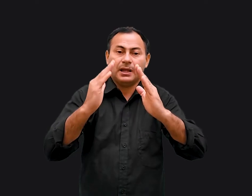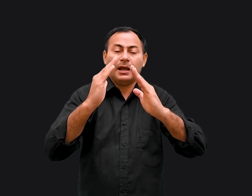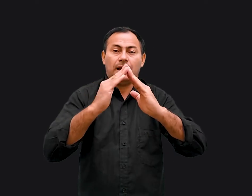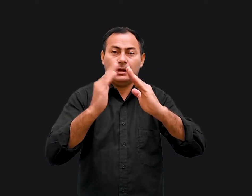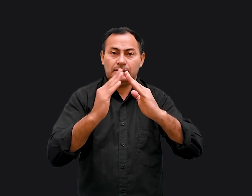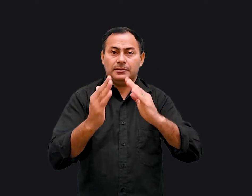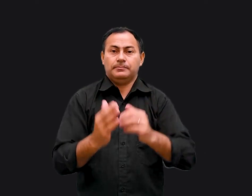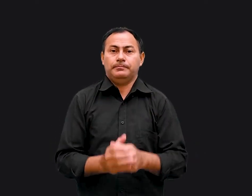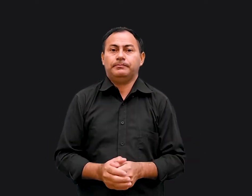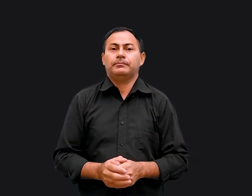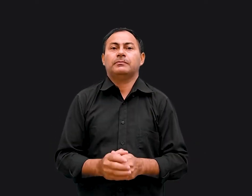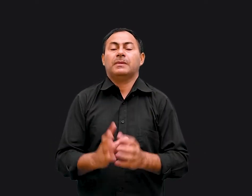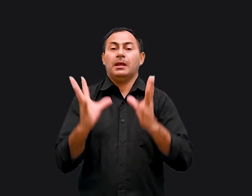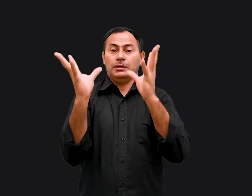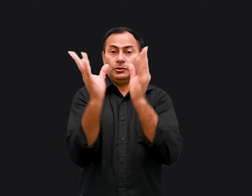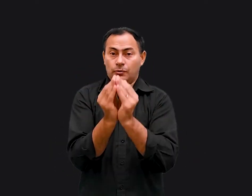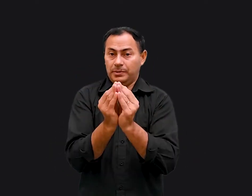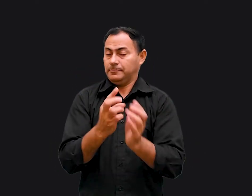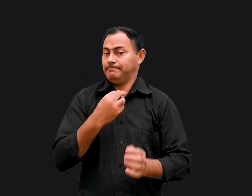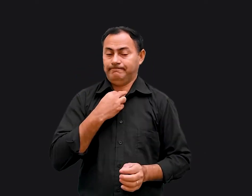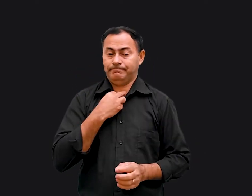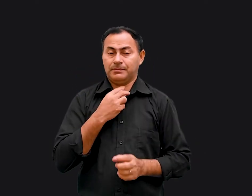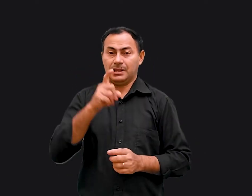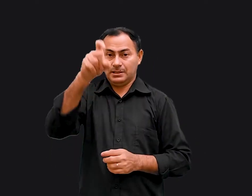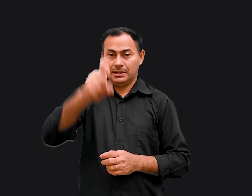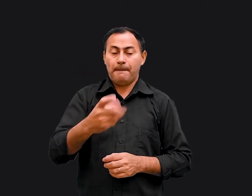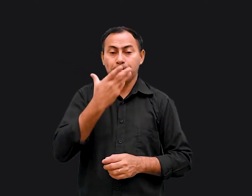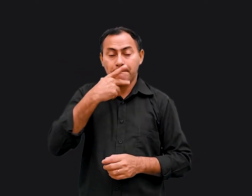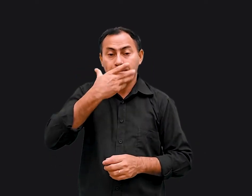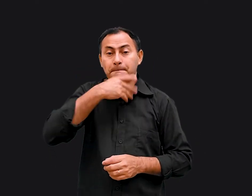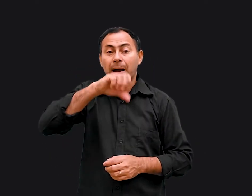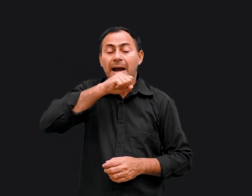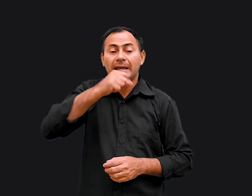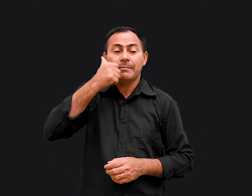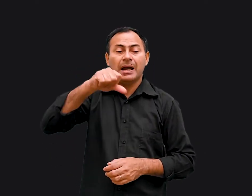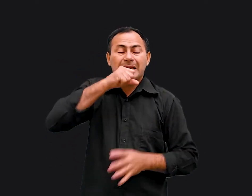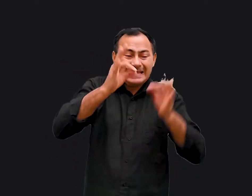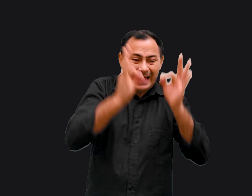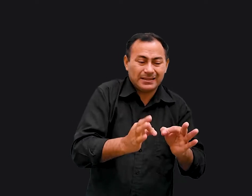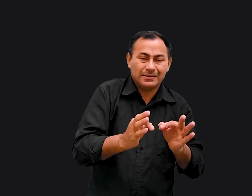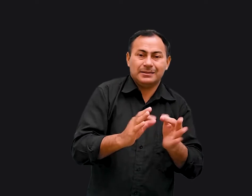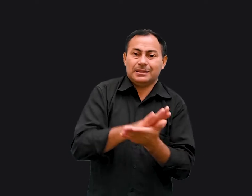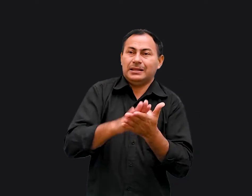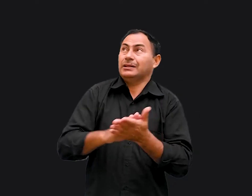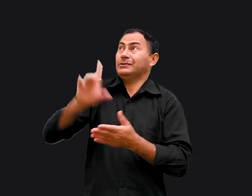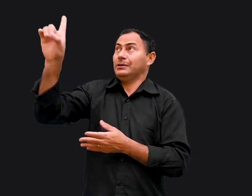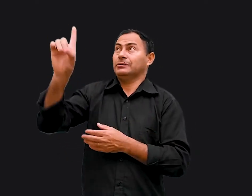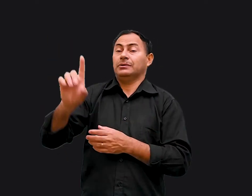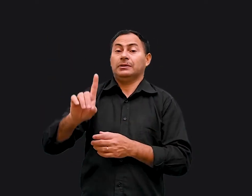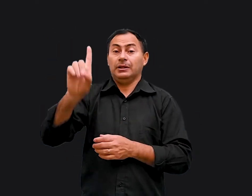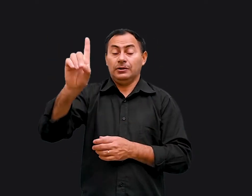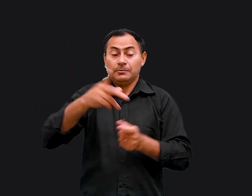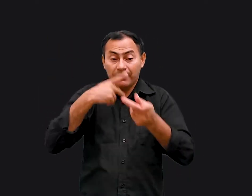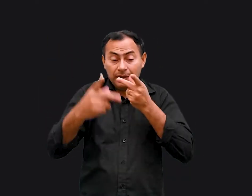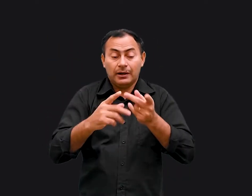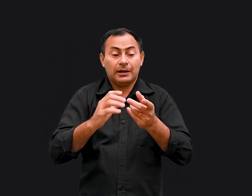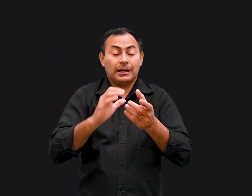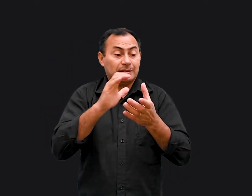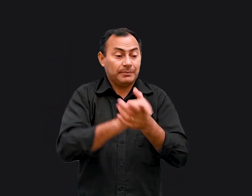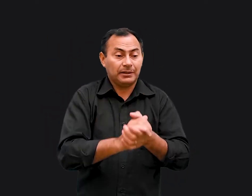casa. Resumindo, não podemos ser pais adequados sem a ajuda de Deus. Jesus disse sobre o casamento: ninguém pode receber isso a